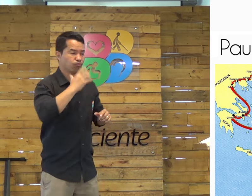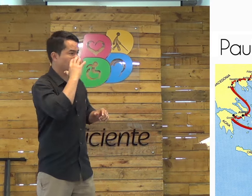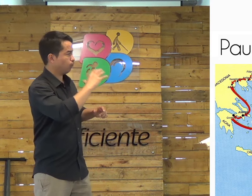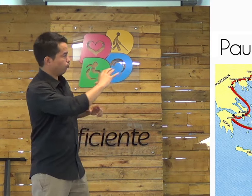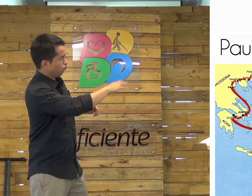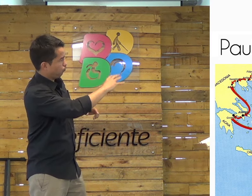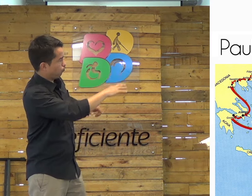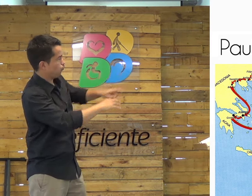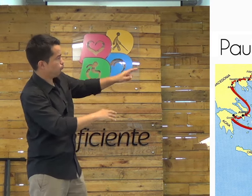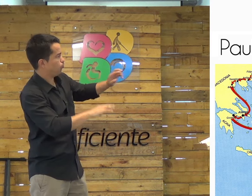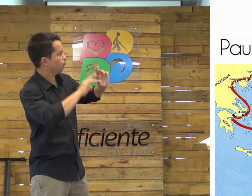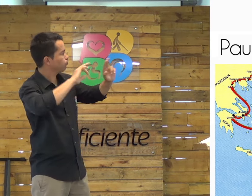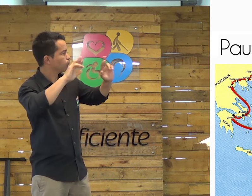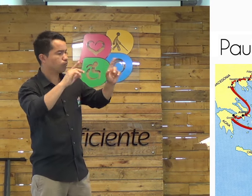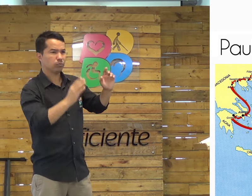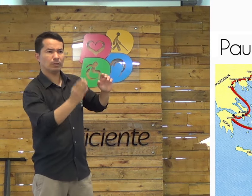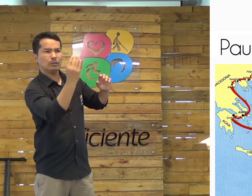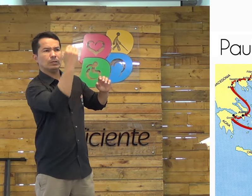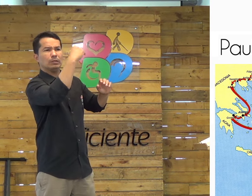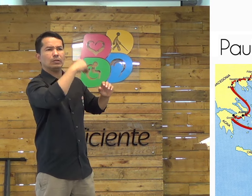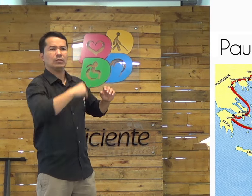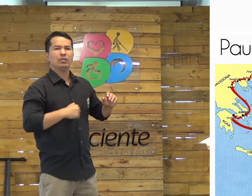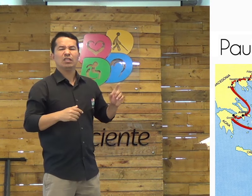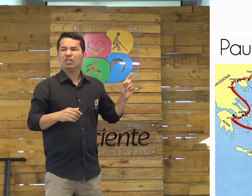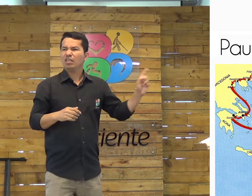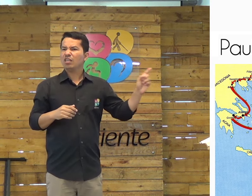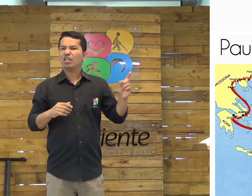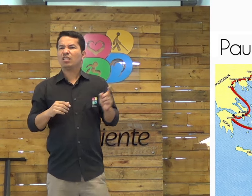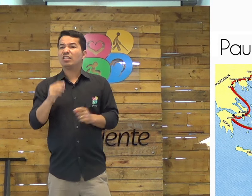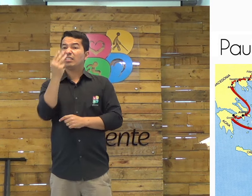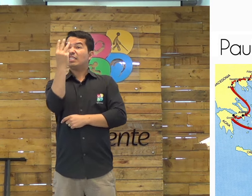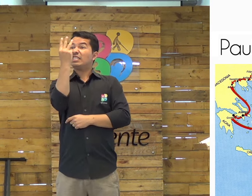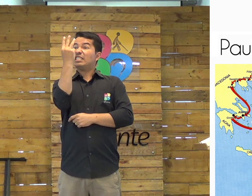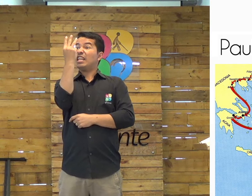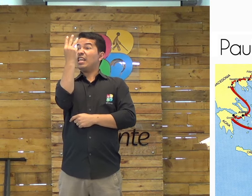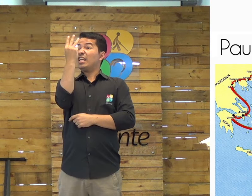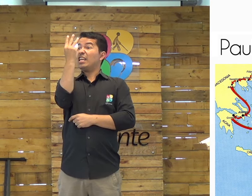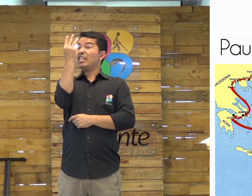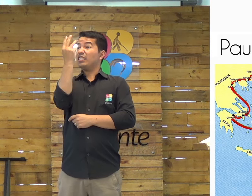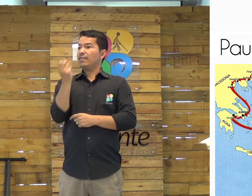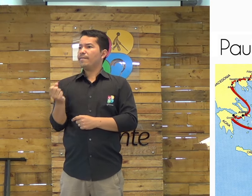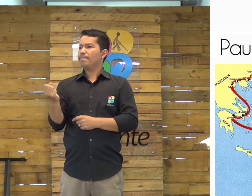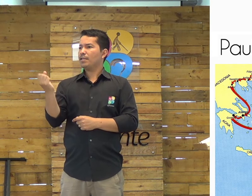Olha aqui os lugares que Paulo foi. Ele fez uma rota ali grande.